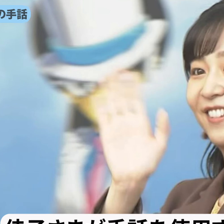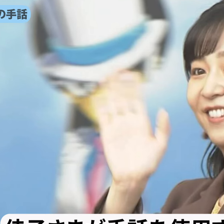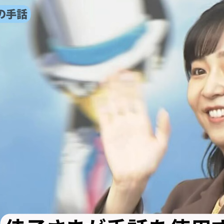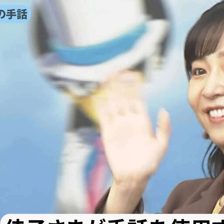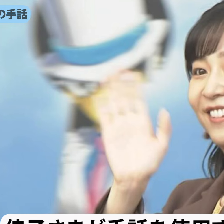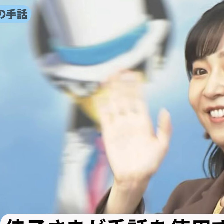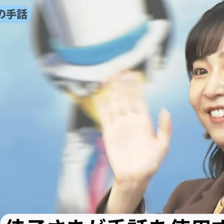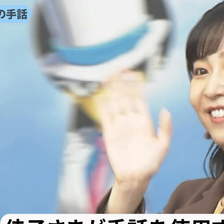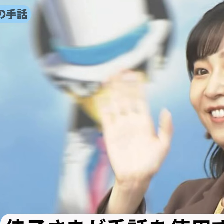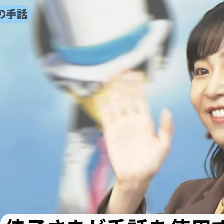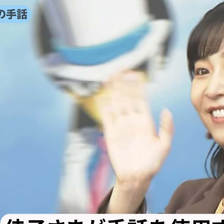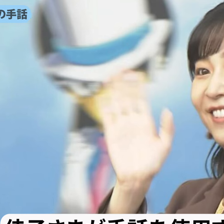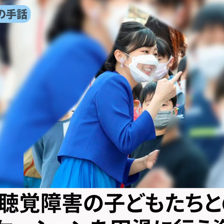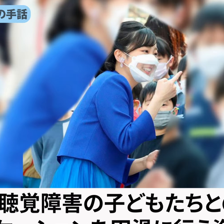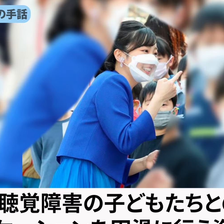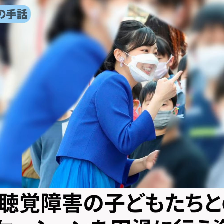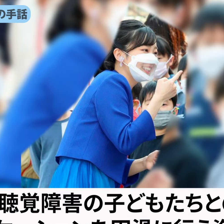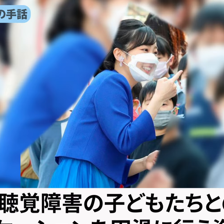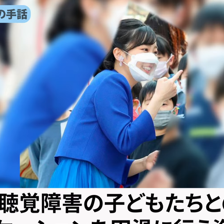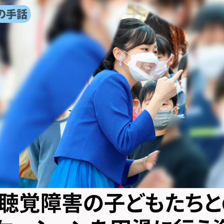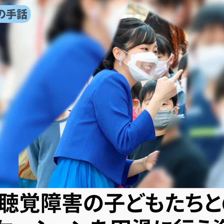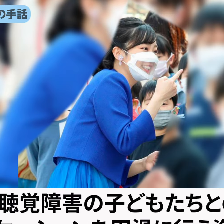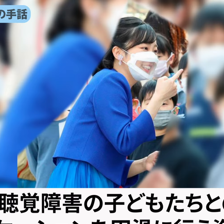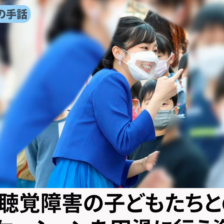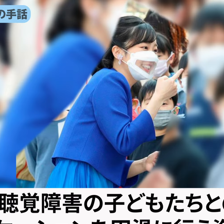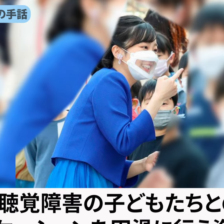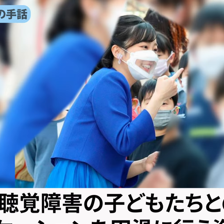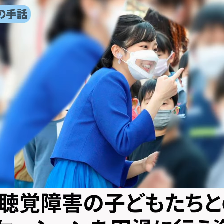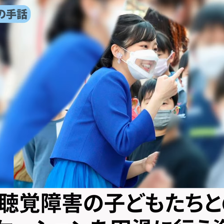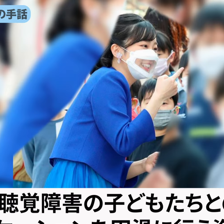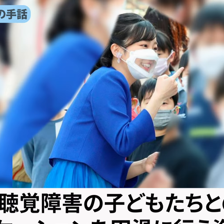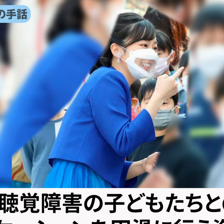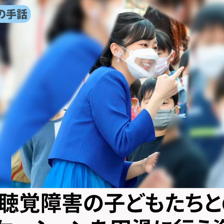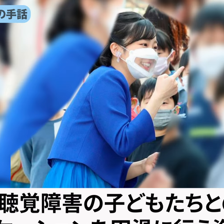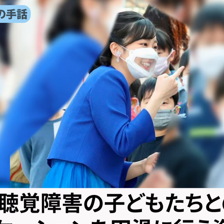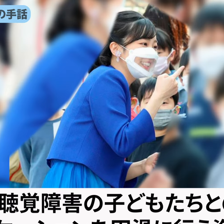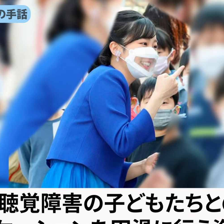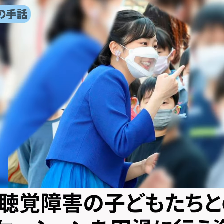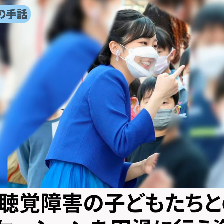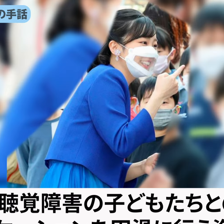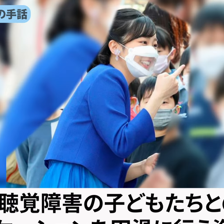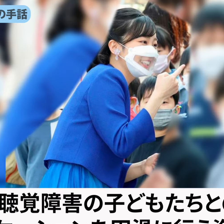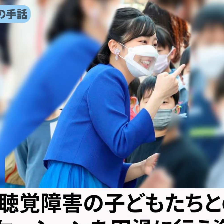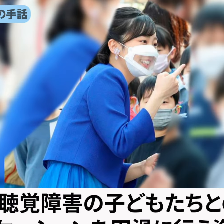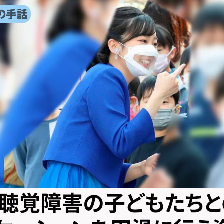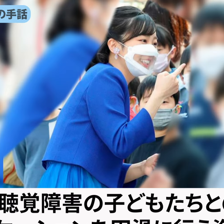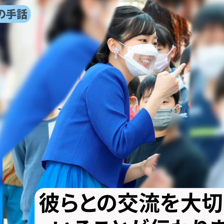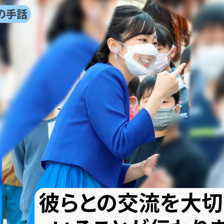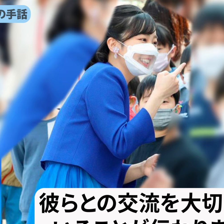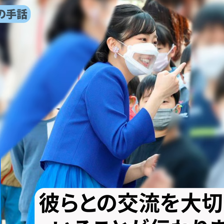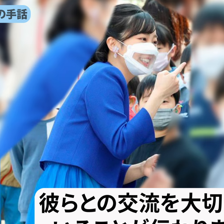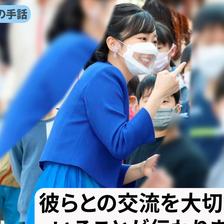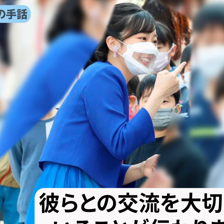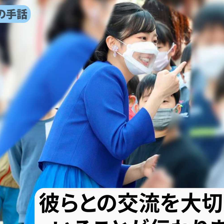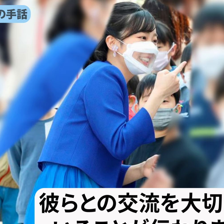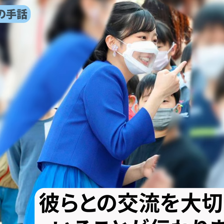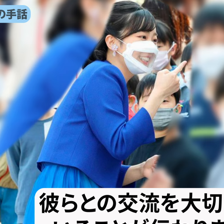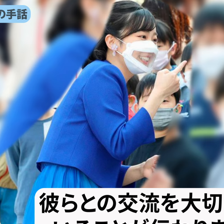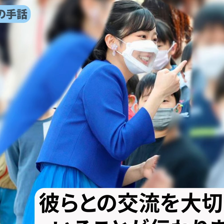話を使用することで聴覚障害の子どもたちとのコミュニケーションを円滑に行う姿勢を示し、彼らとの交流を大切にしてい